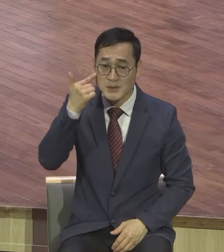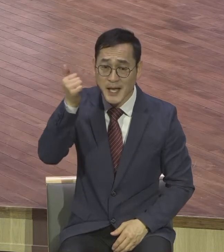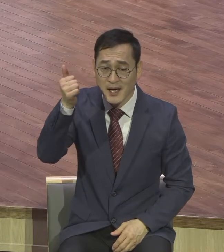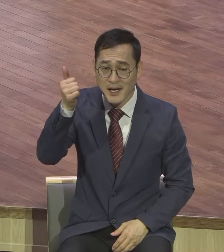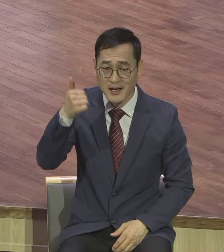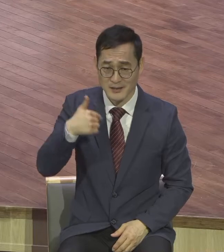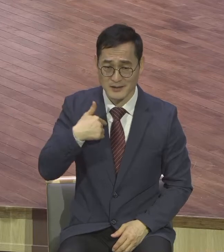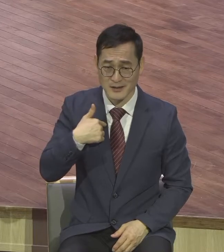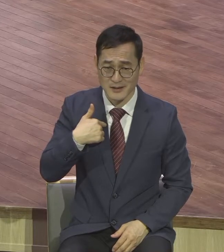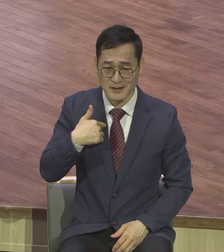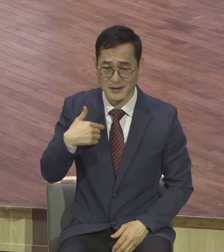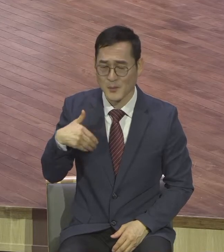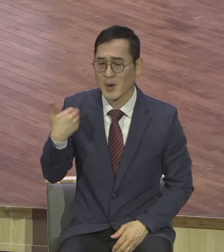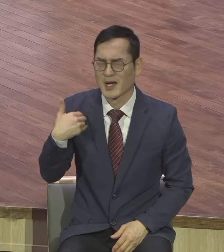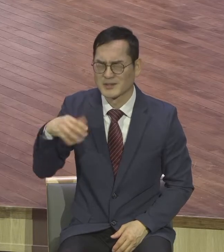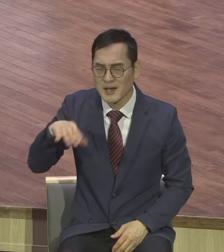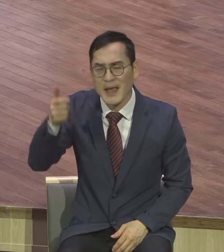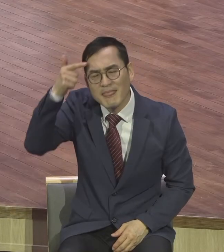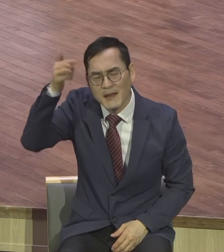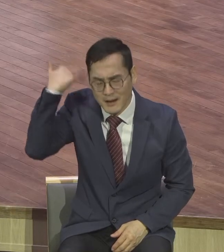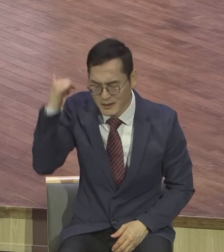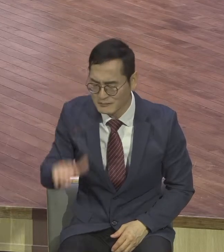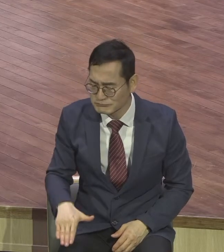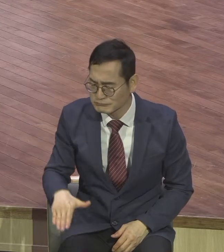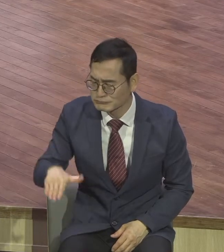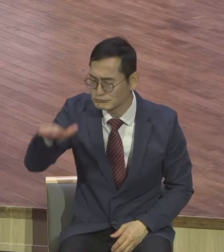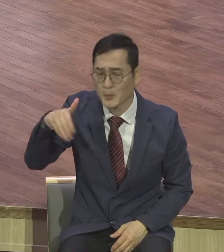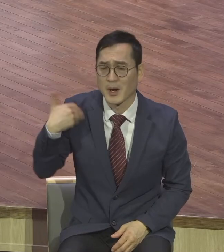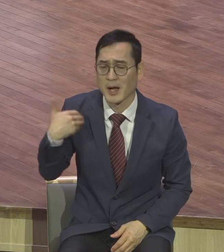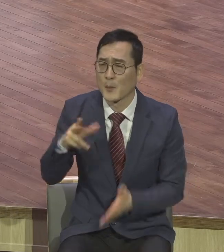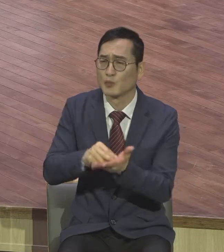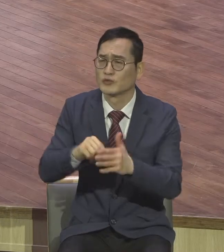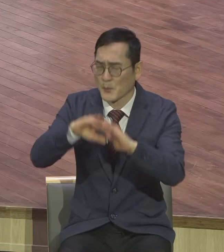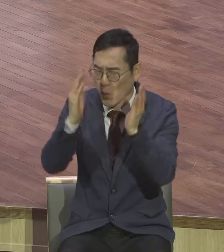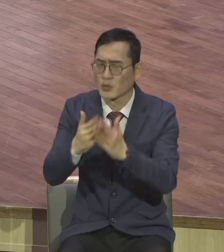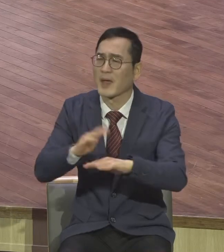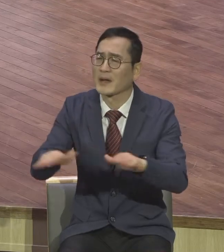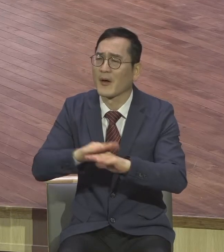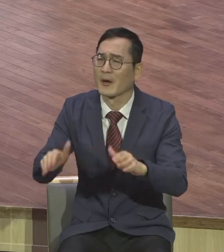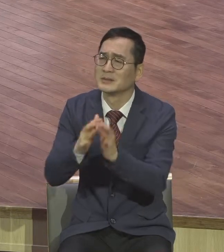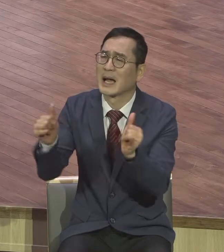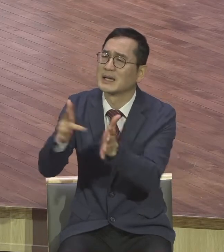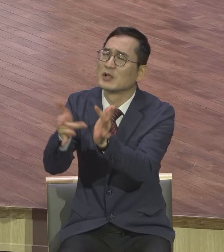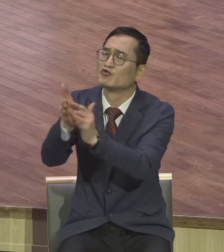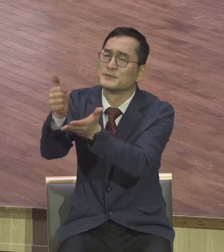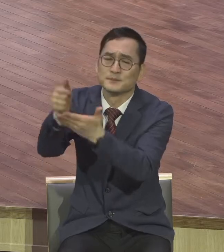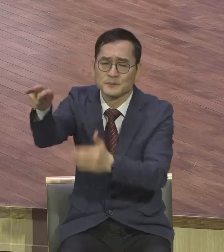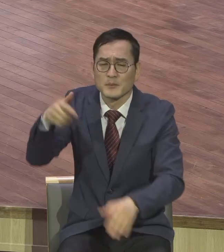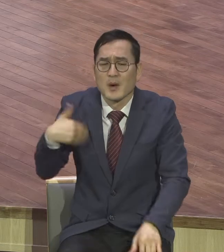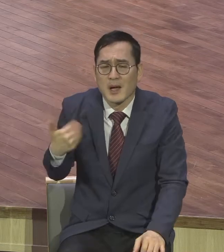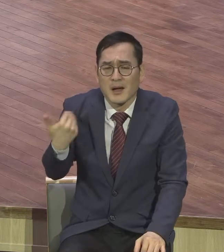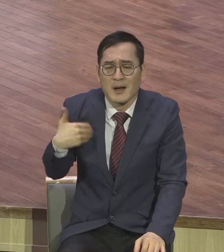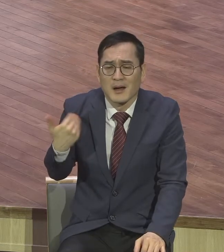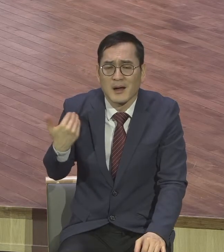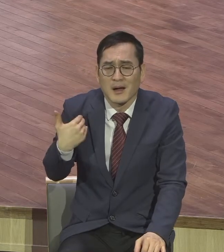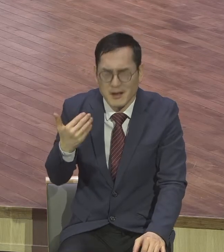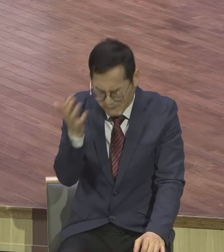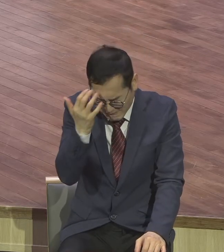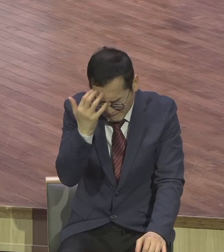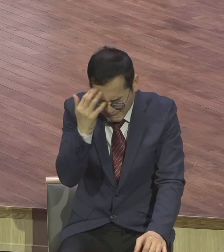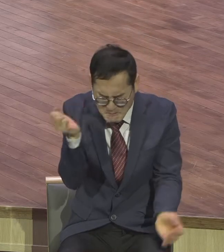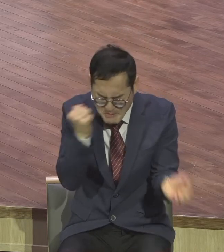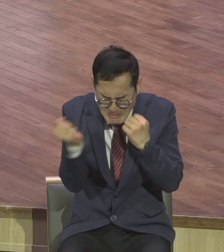몰랐는데 어떻게 애들이 예수 그리스도 모든 문제의 길자라고 나 이거 찾기 전까지 생고생했거든요 진짜